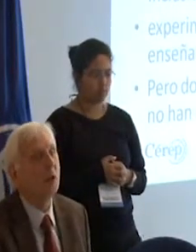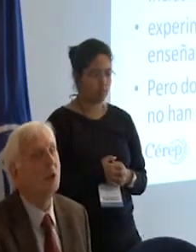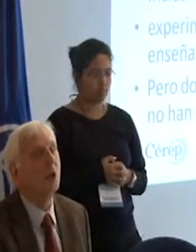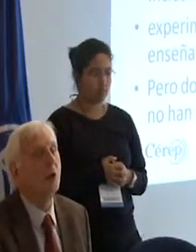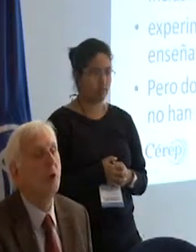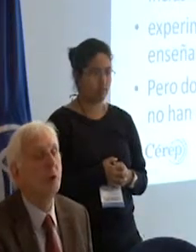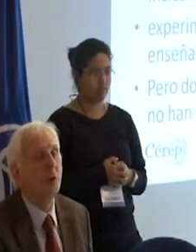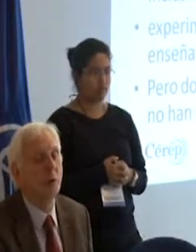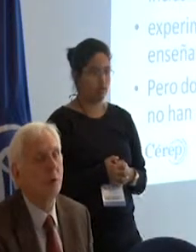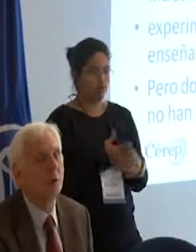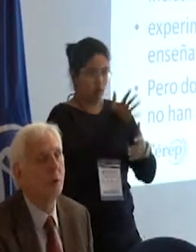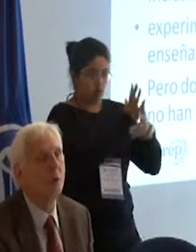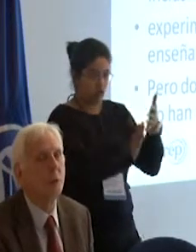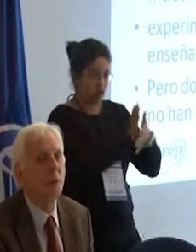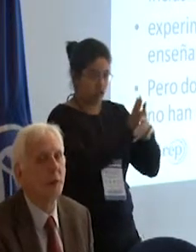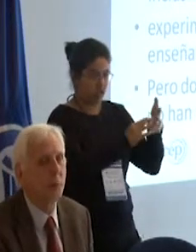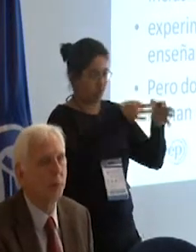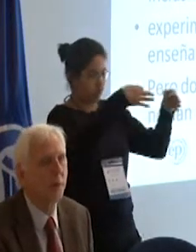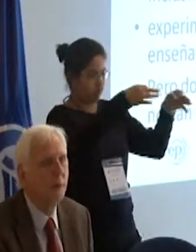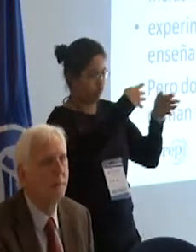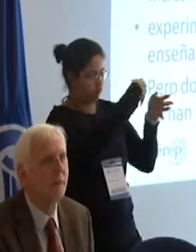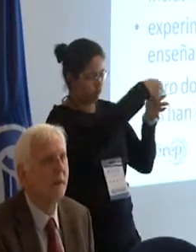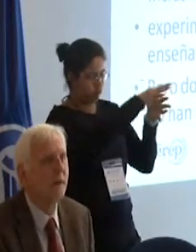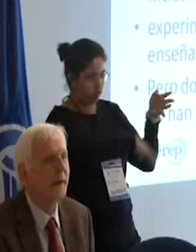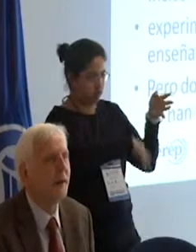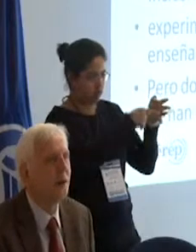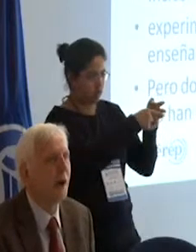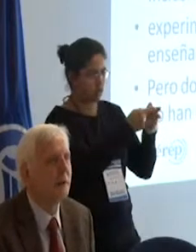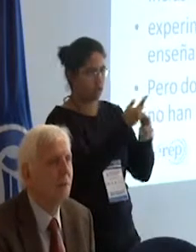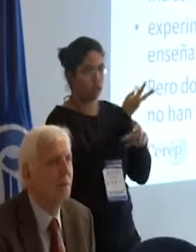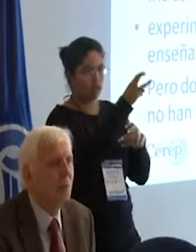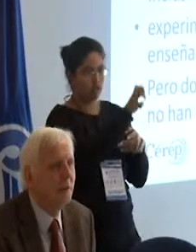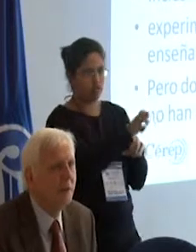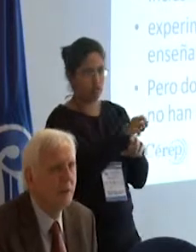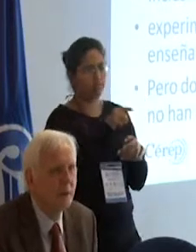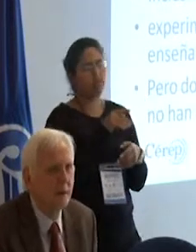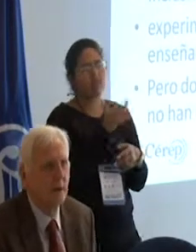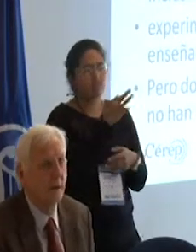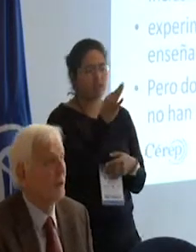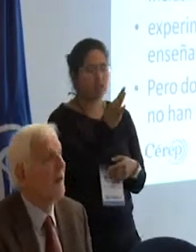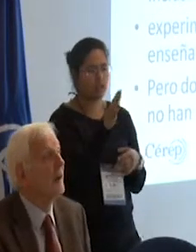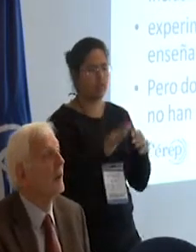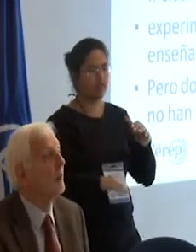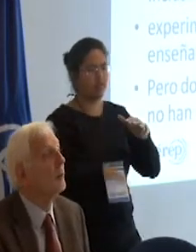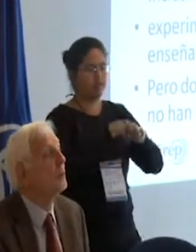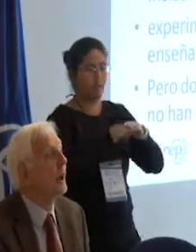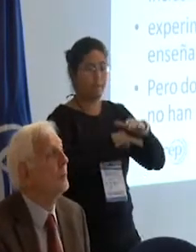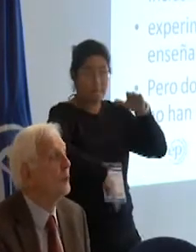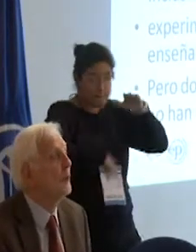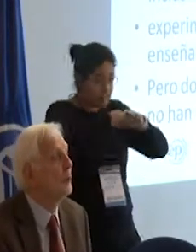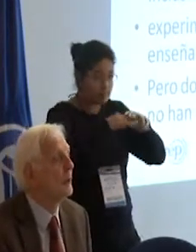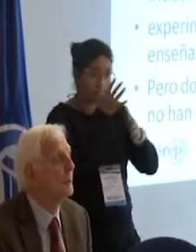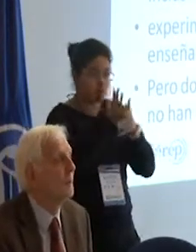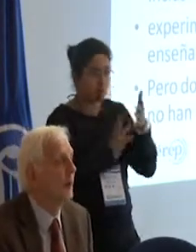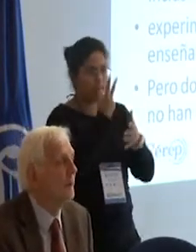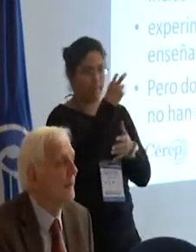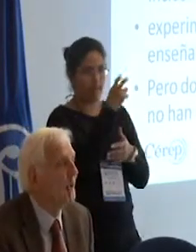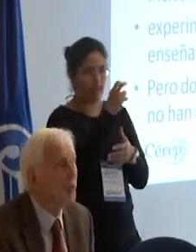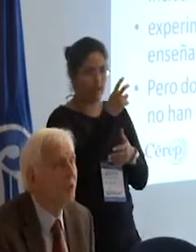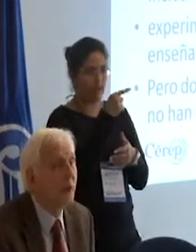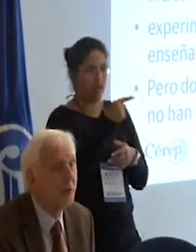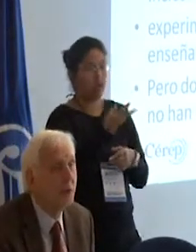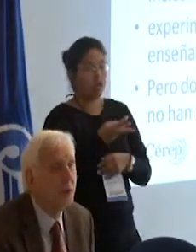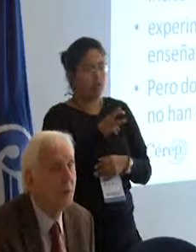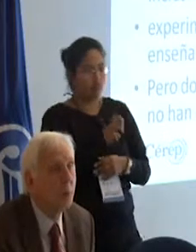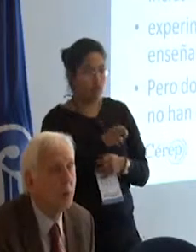En su boletín de notas aparece el promedio de 18. En Francia se nota sobre 20, y 18 sobre 20 es una